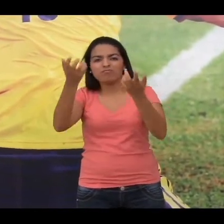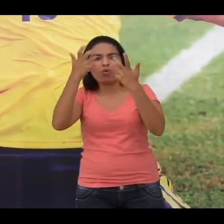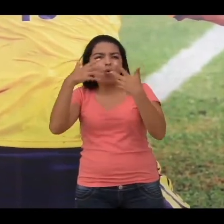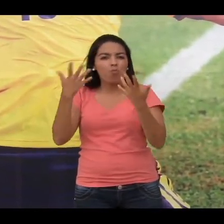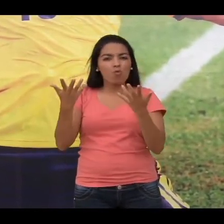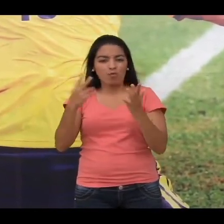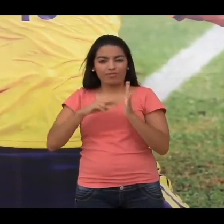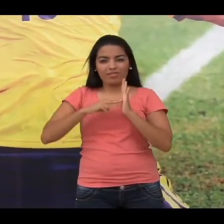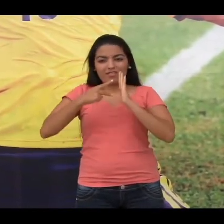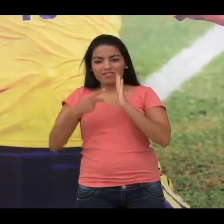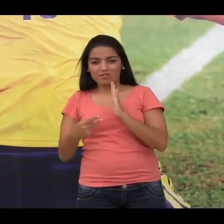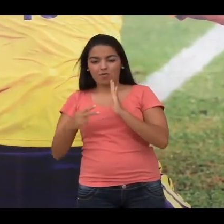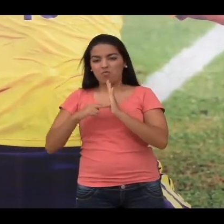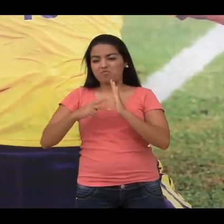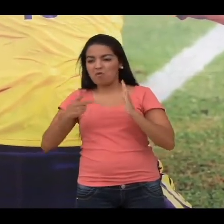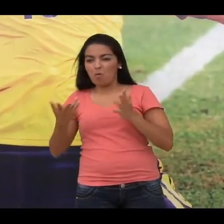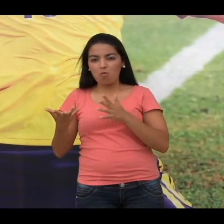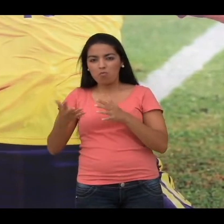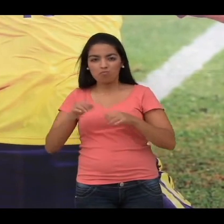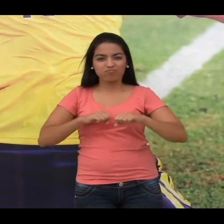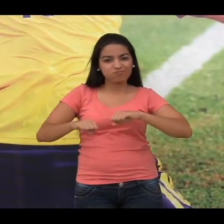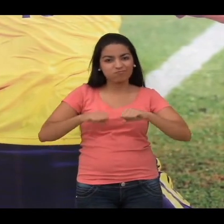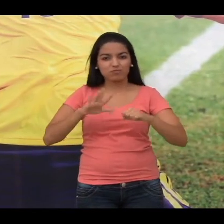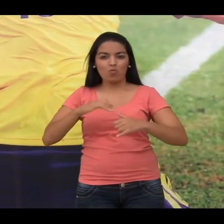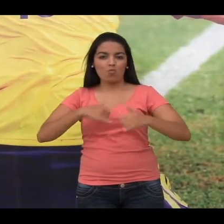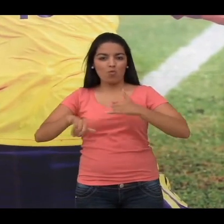en donde se enseñan las diferentes técnicas de este juego.